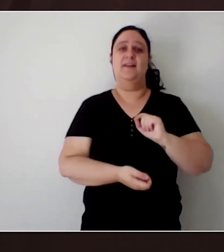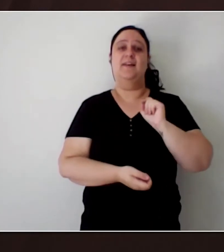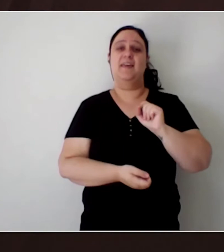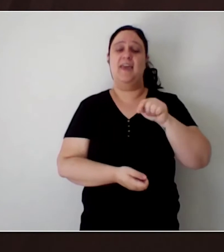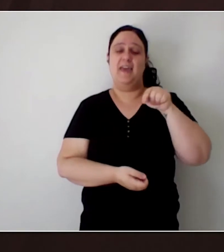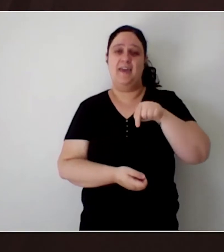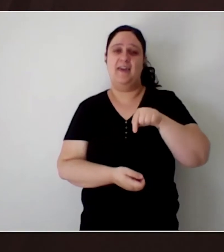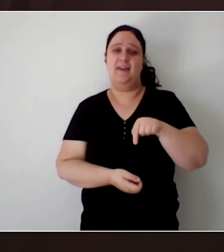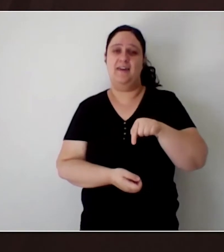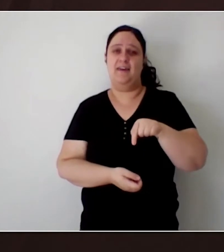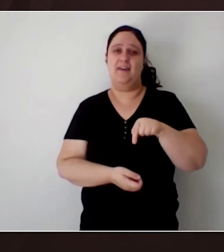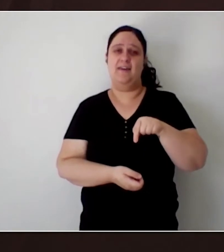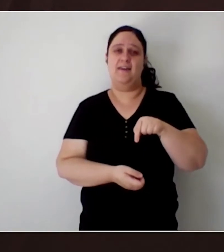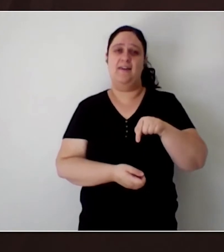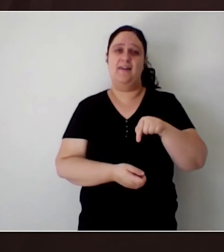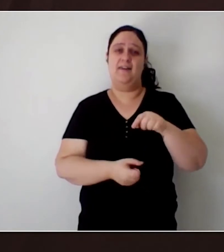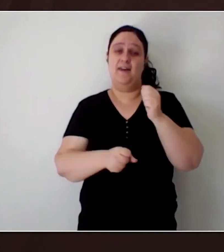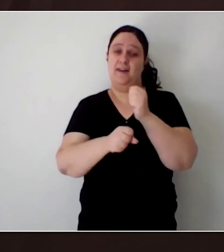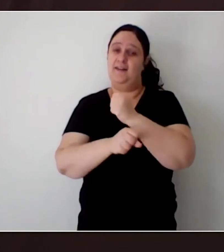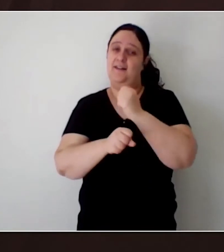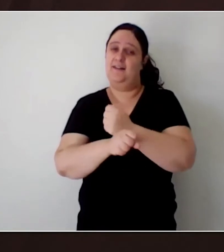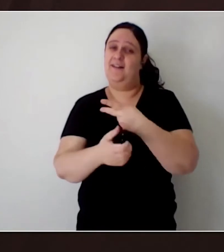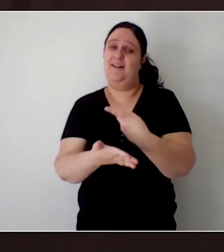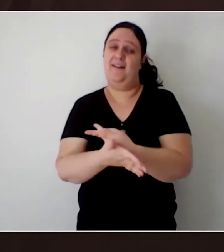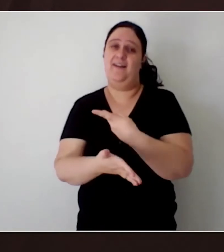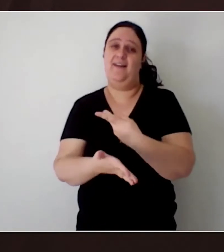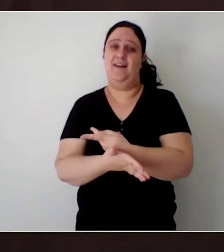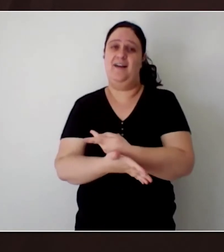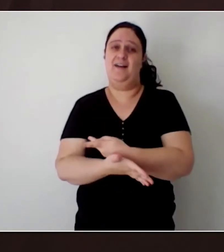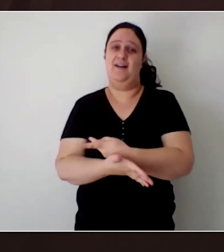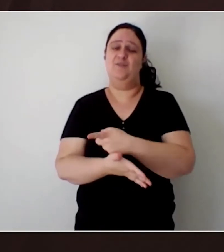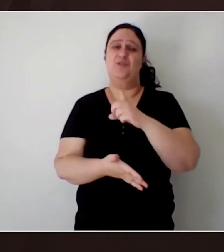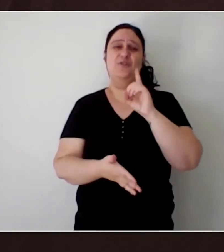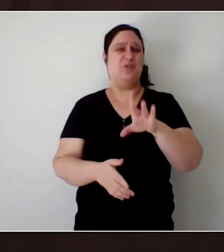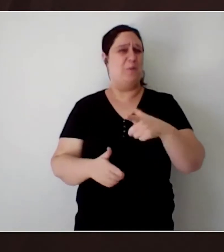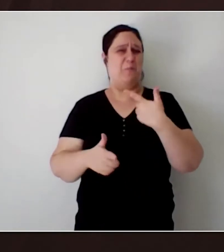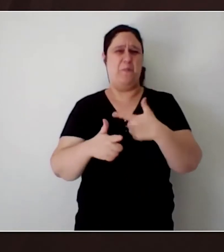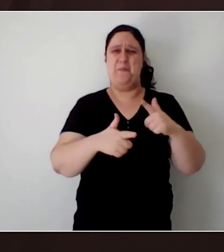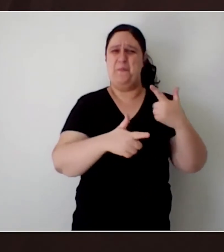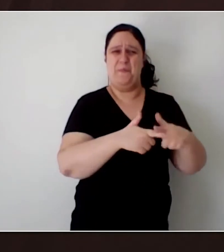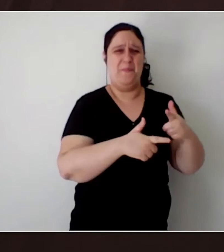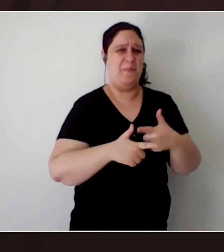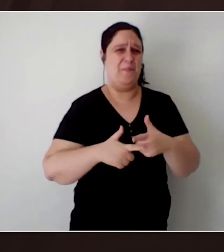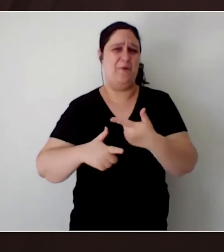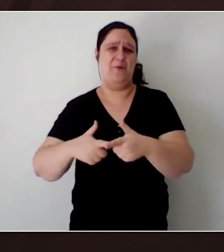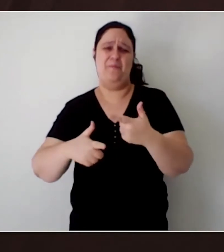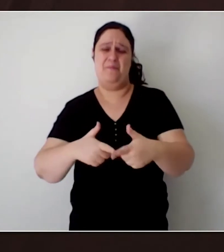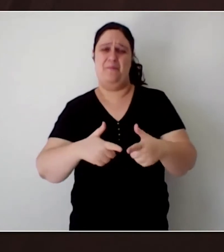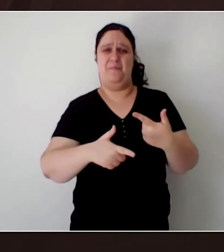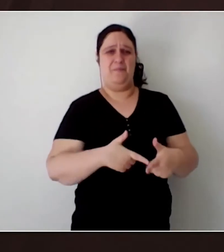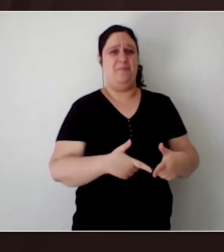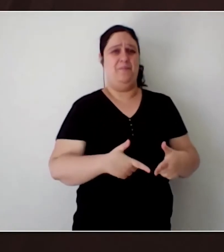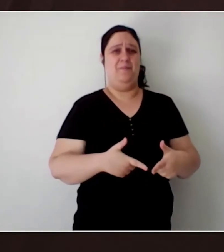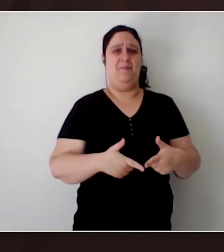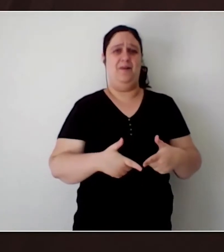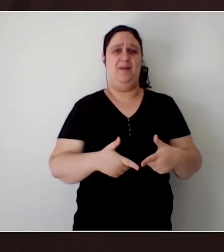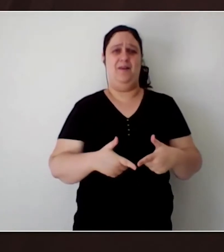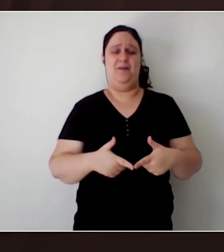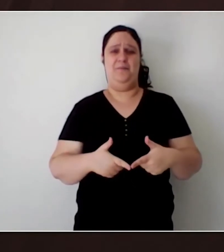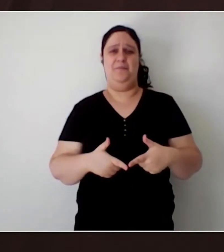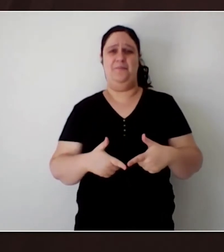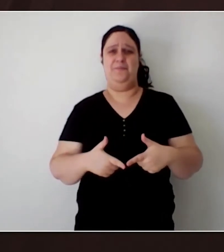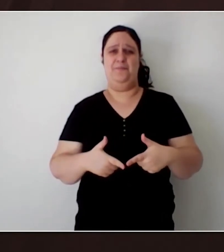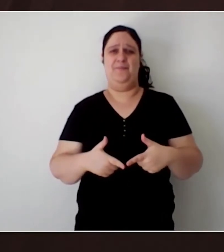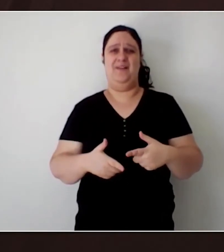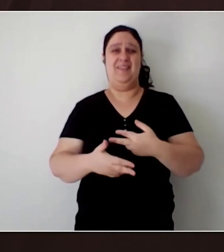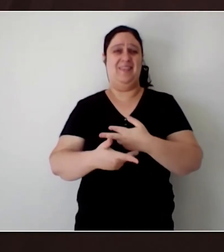errado, só causou problema na igreja, fez uma obra paralela, mas não produziu nada que